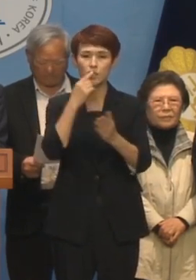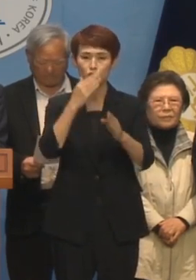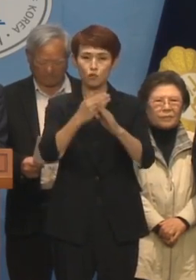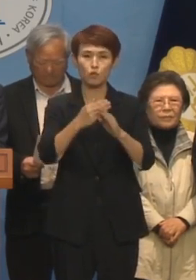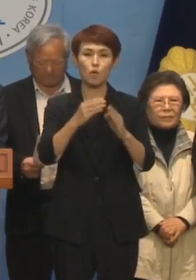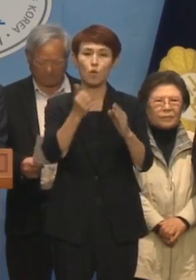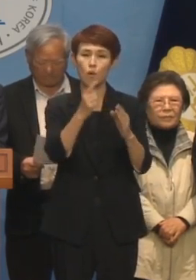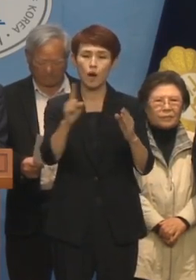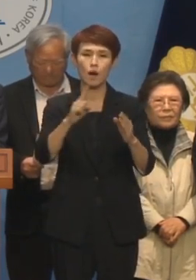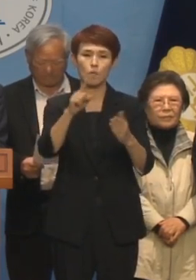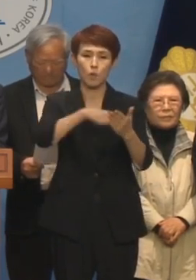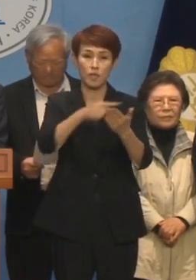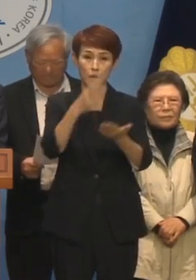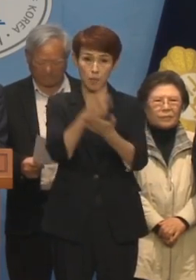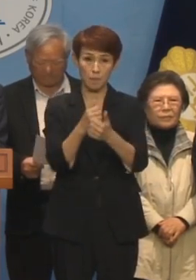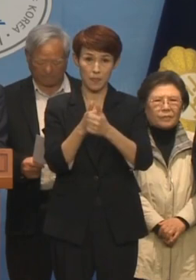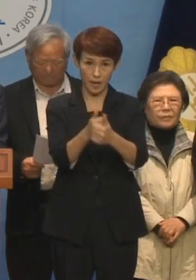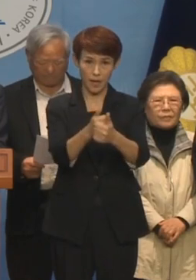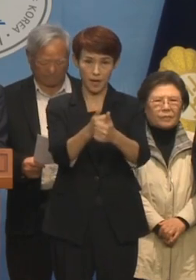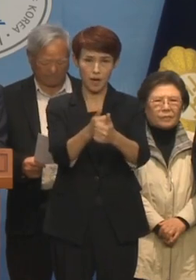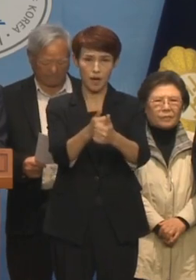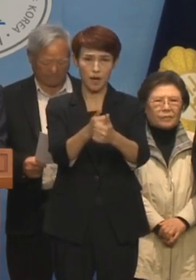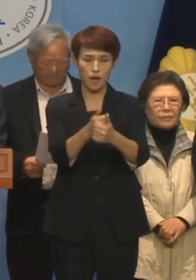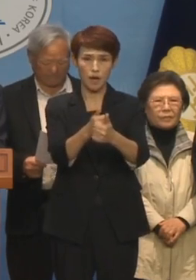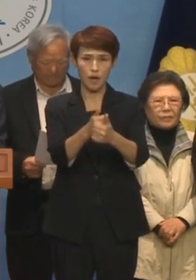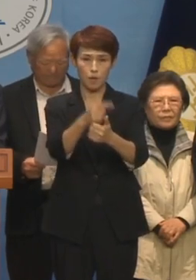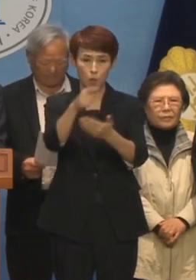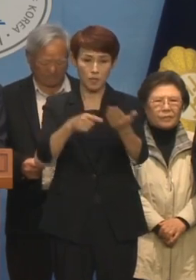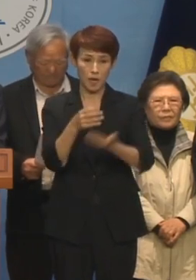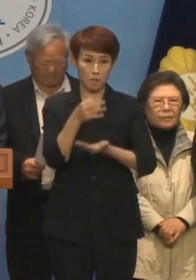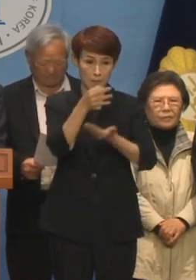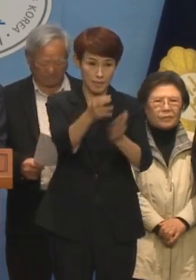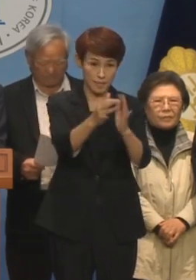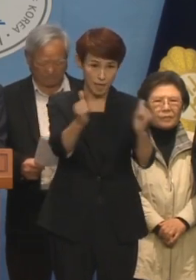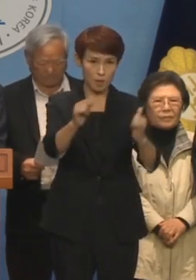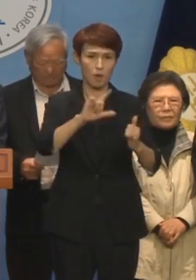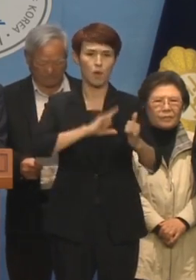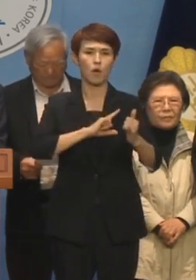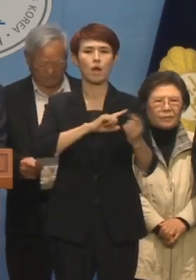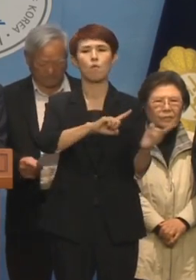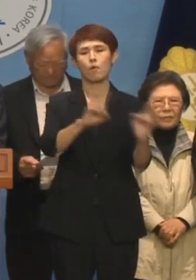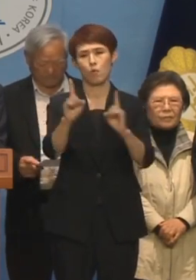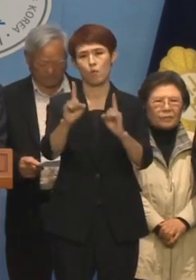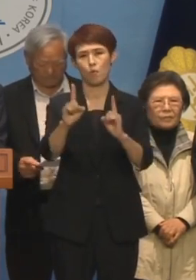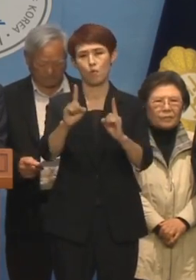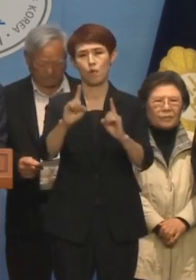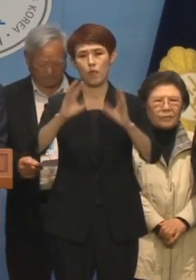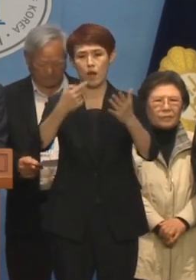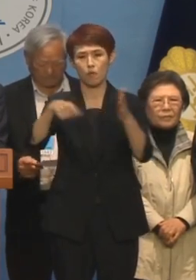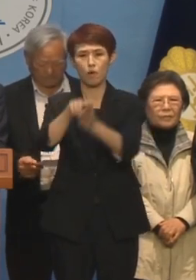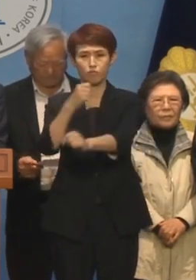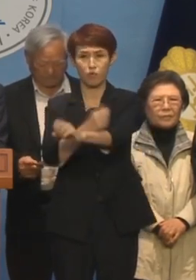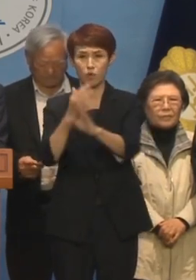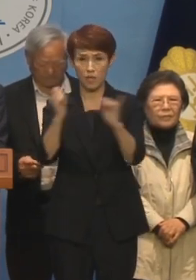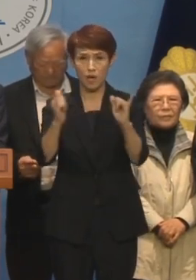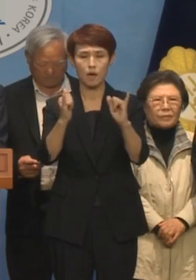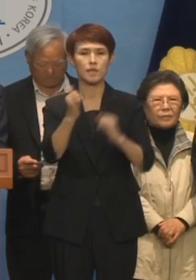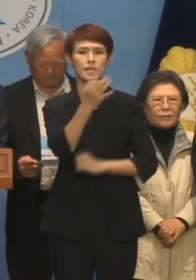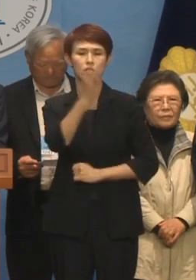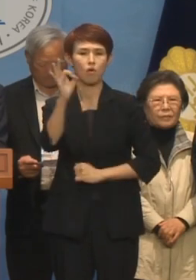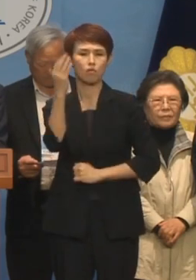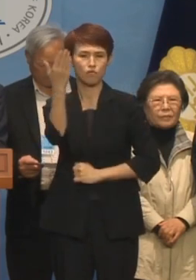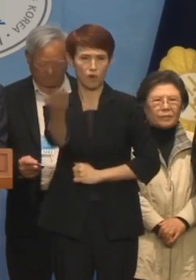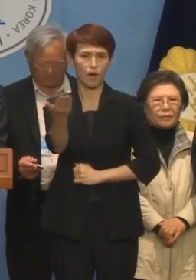따라 보상받은 분들에 대한 명예회복과 유공자 인정을 하기 위한